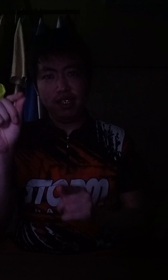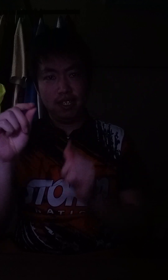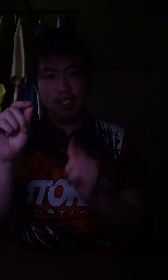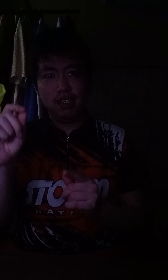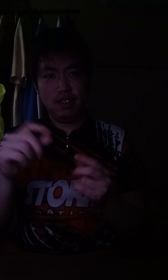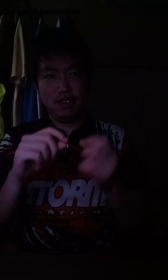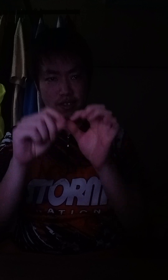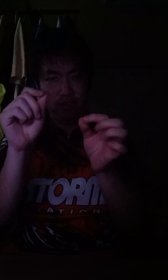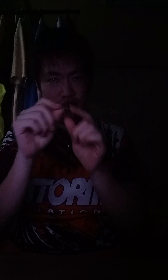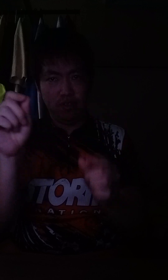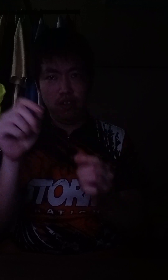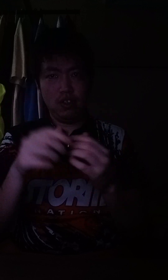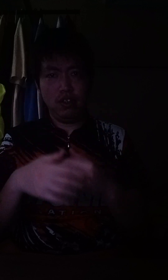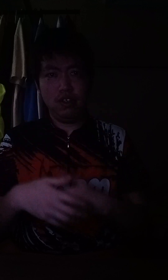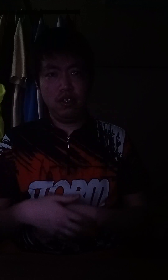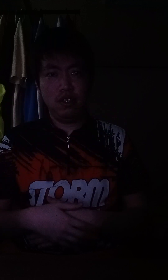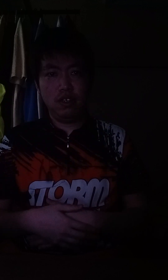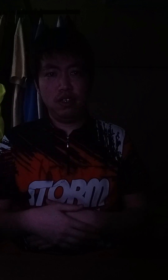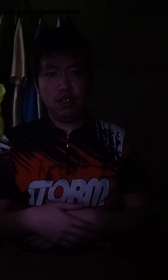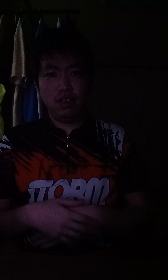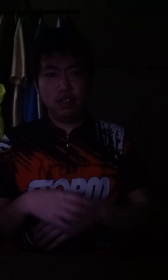줄만 바꿔? 테이프만 바꿔도 되죠?